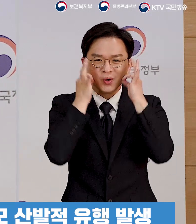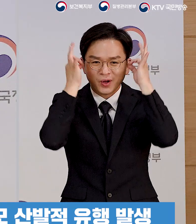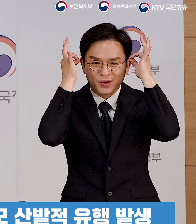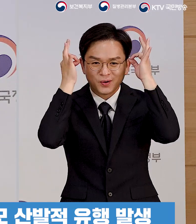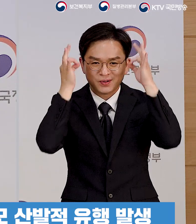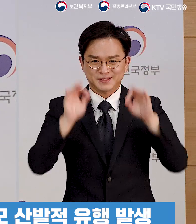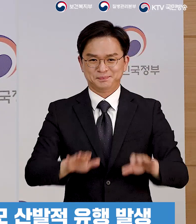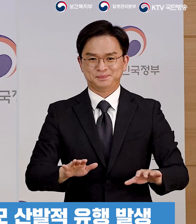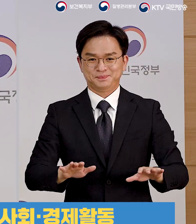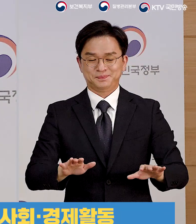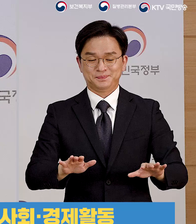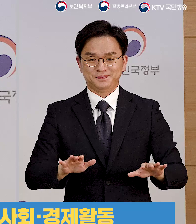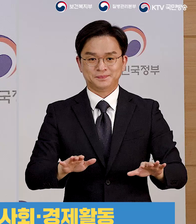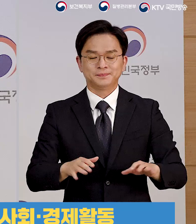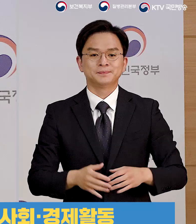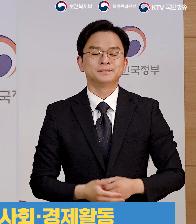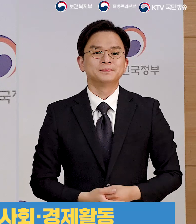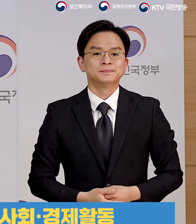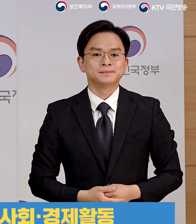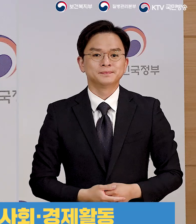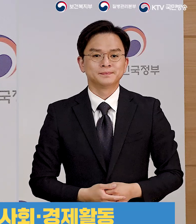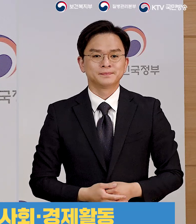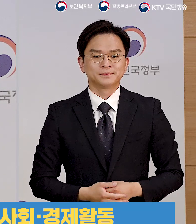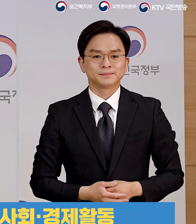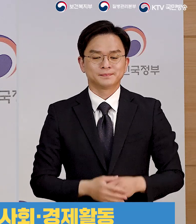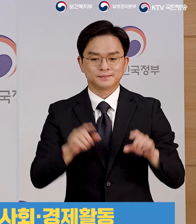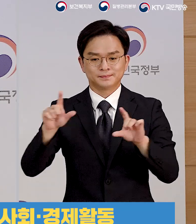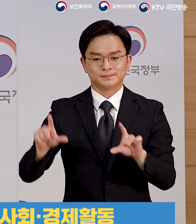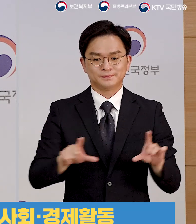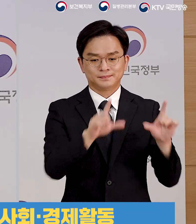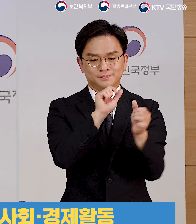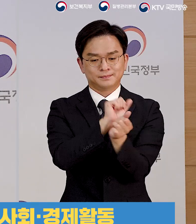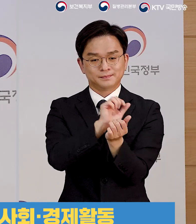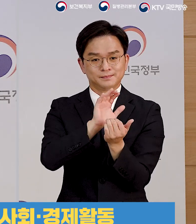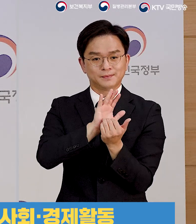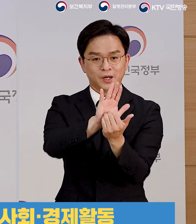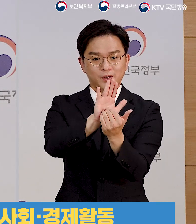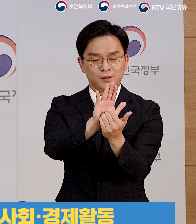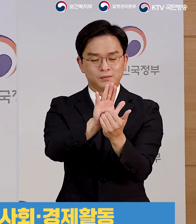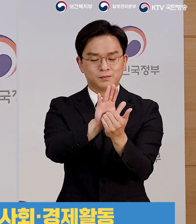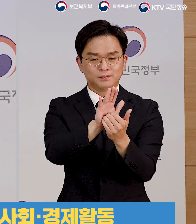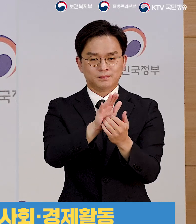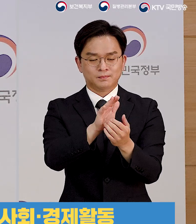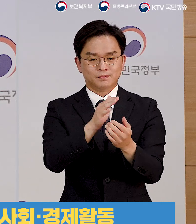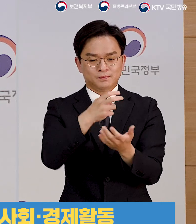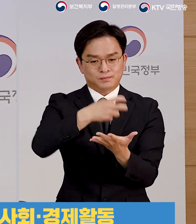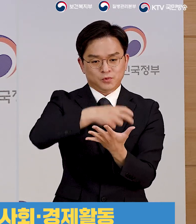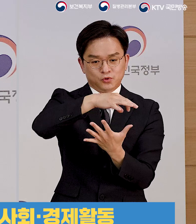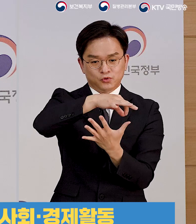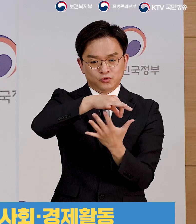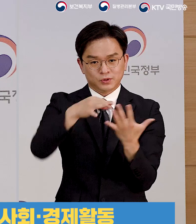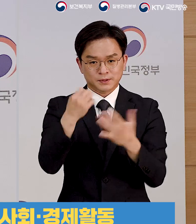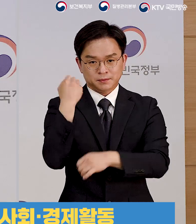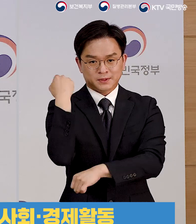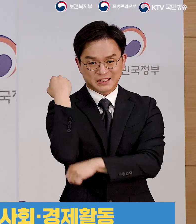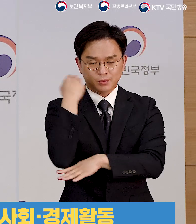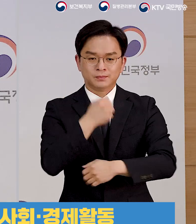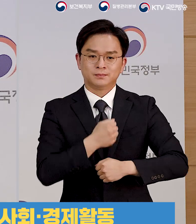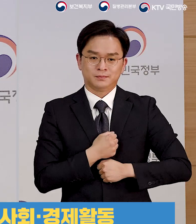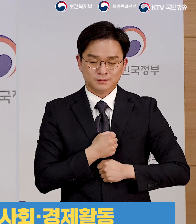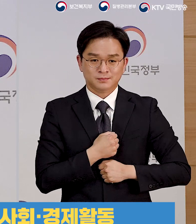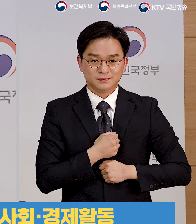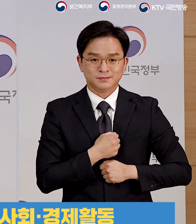목표입니다. 이를 위해 생활 속 방역 수칙을 준수하면서 일상적인 사회경제활동을